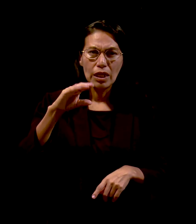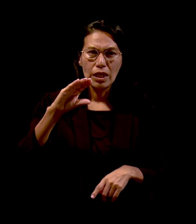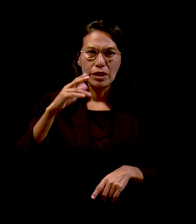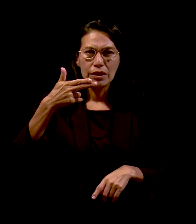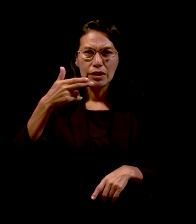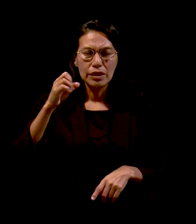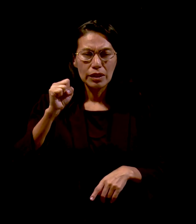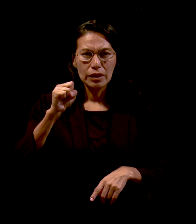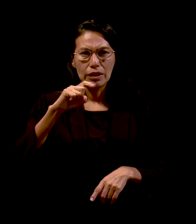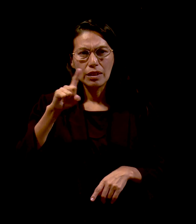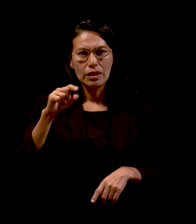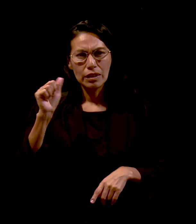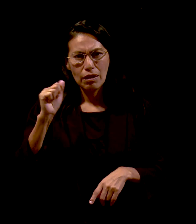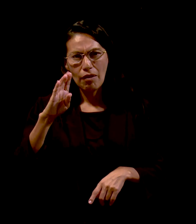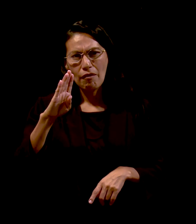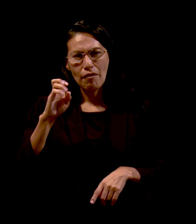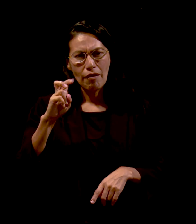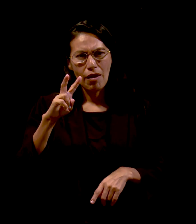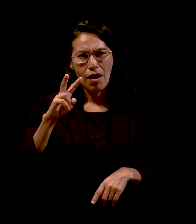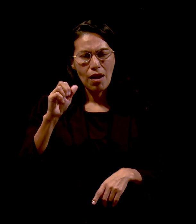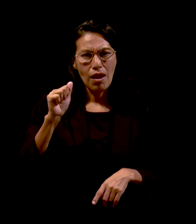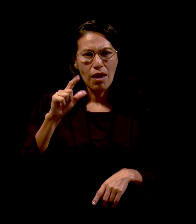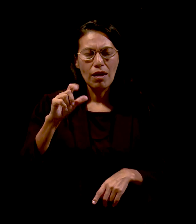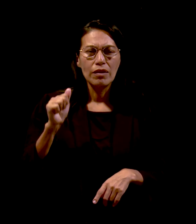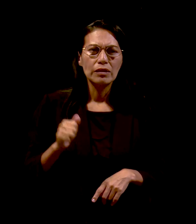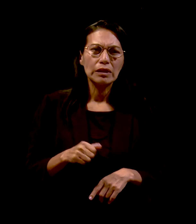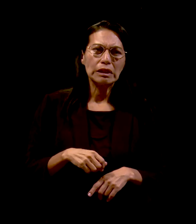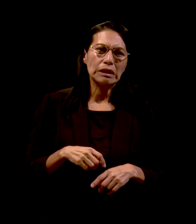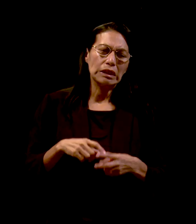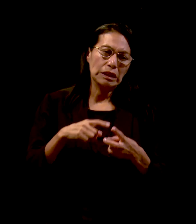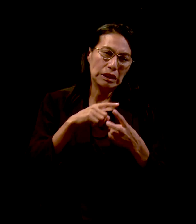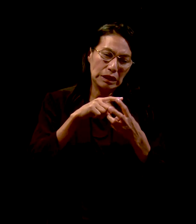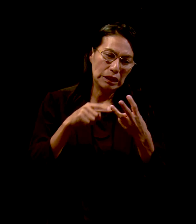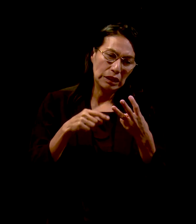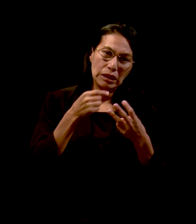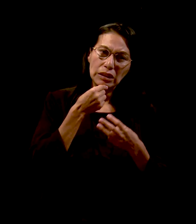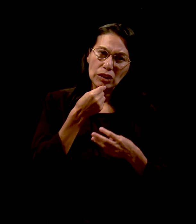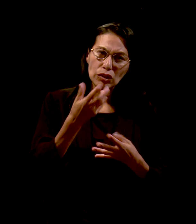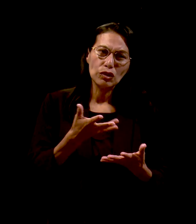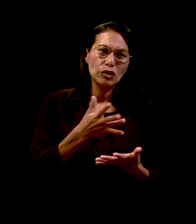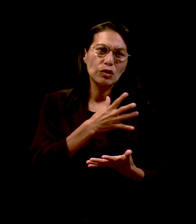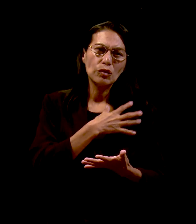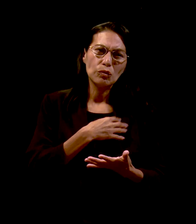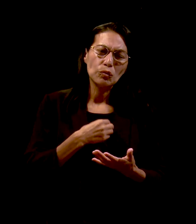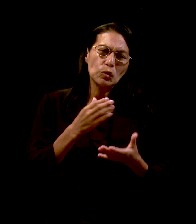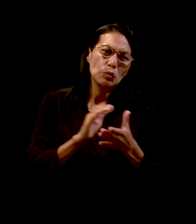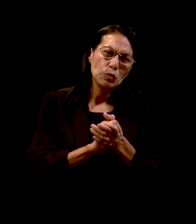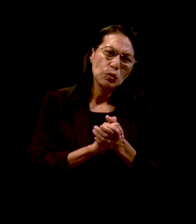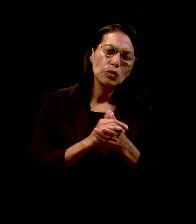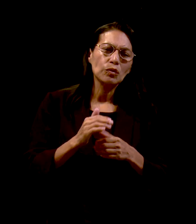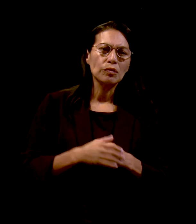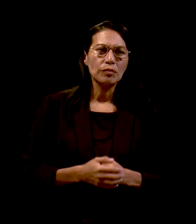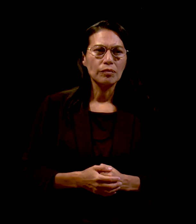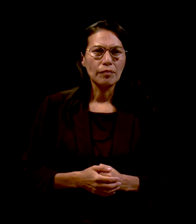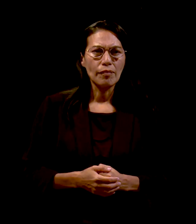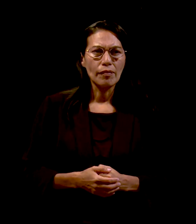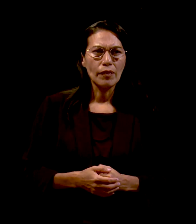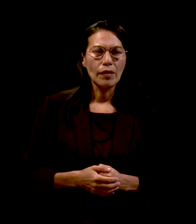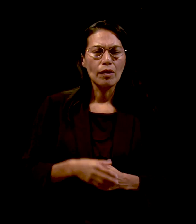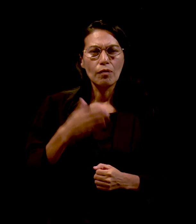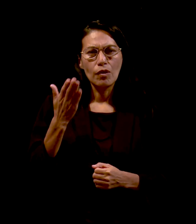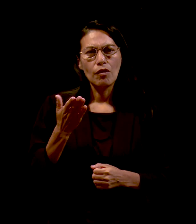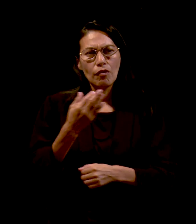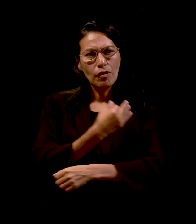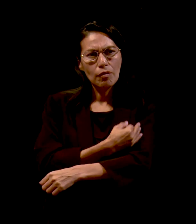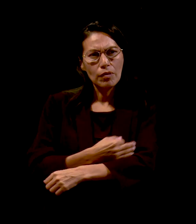hijos y mi cuñada vamos a estar orando gabi por la familia zavala pide en oración por la familia